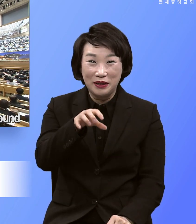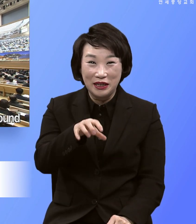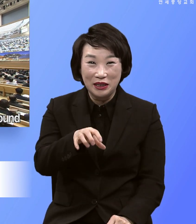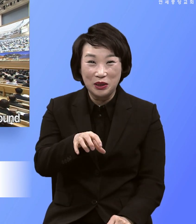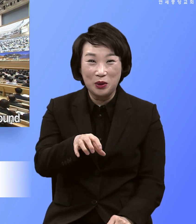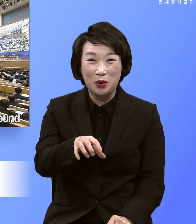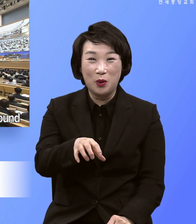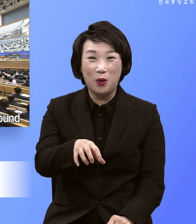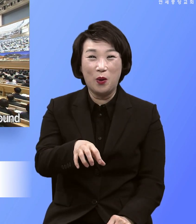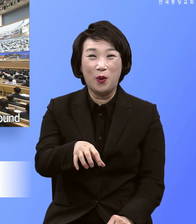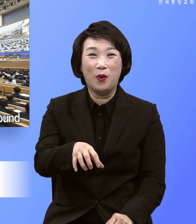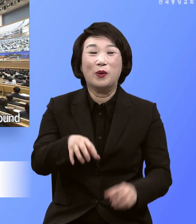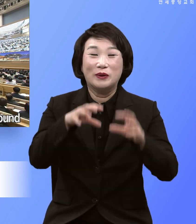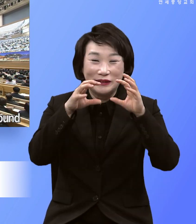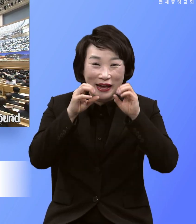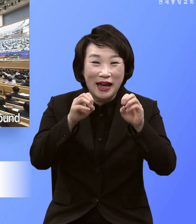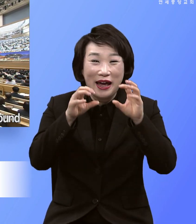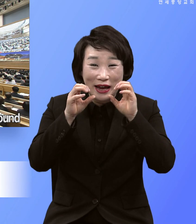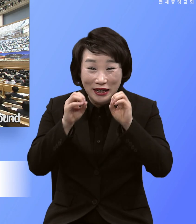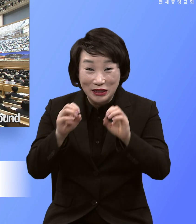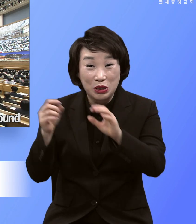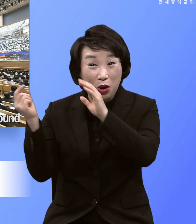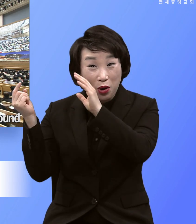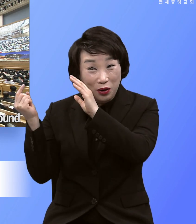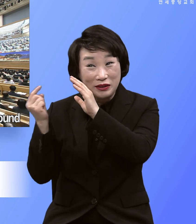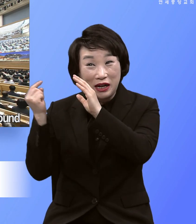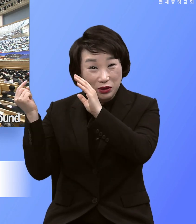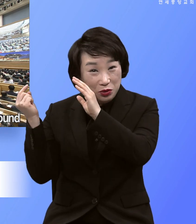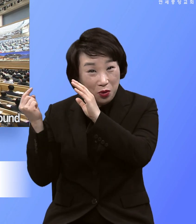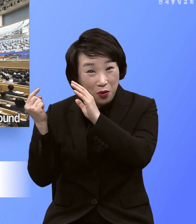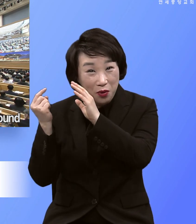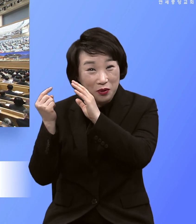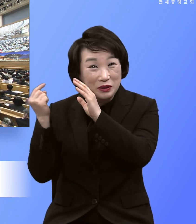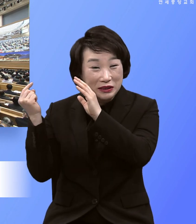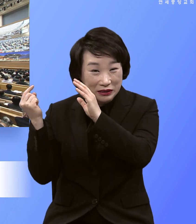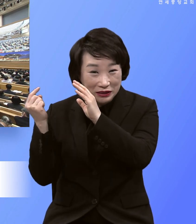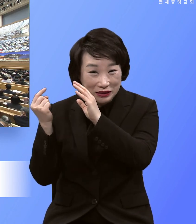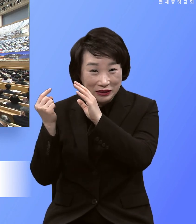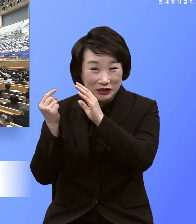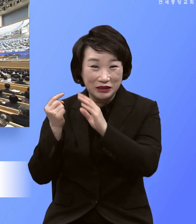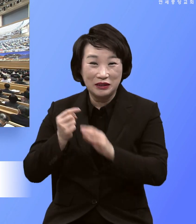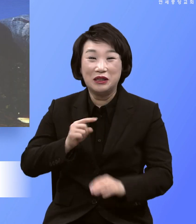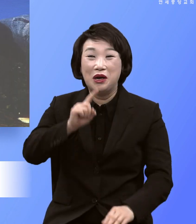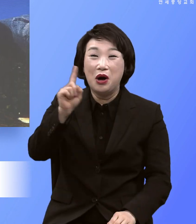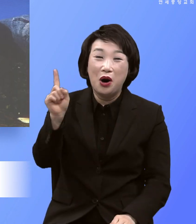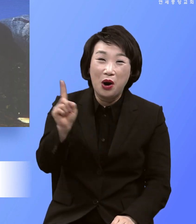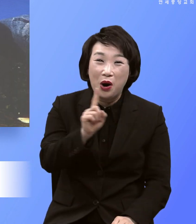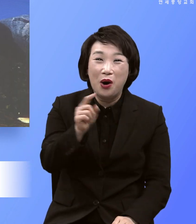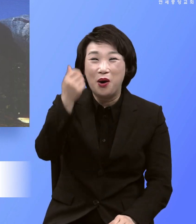사람 있는 곳에 전할 소식은